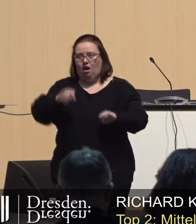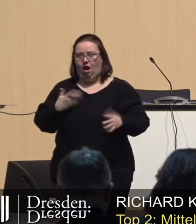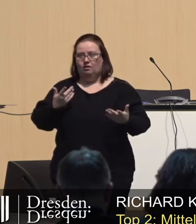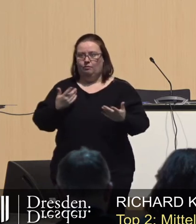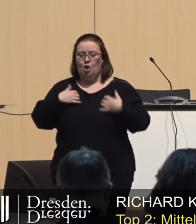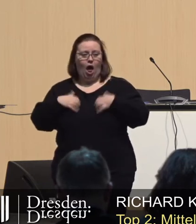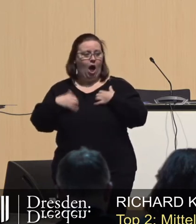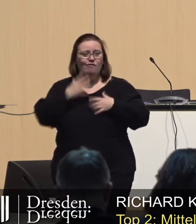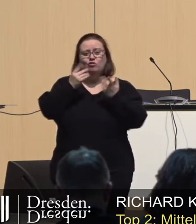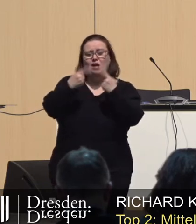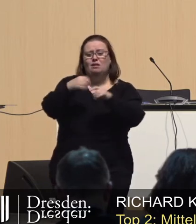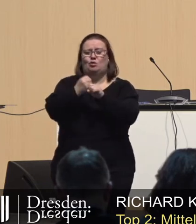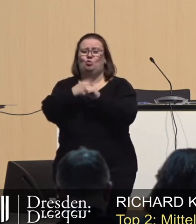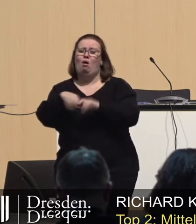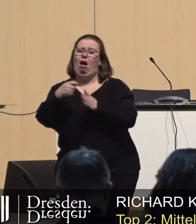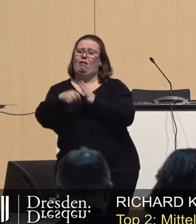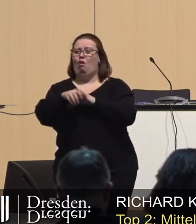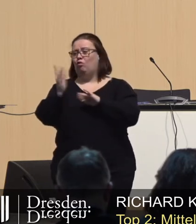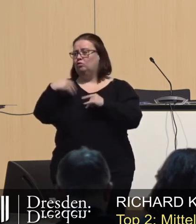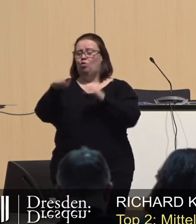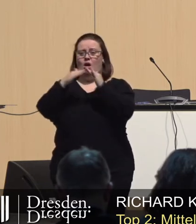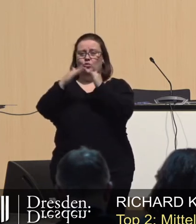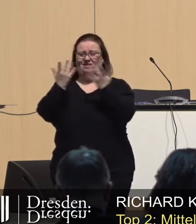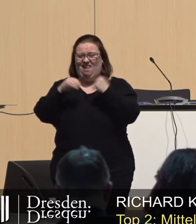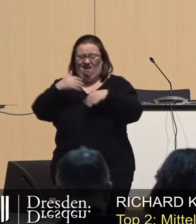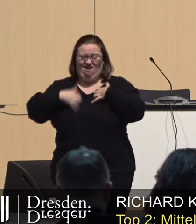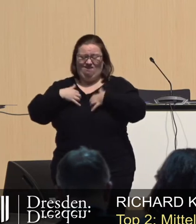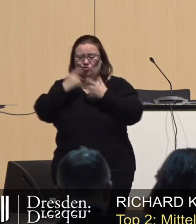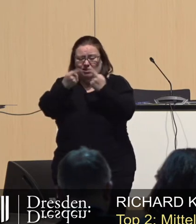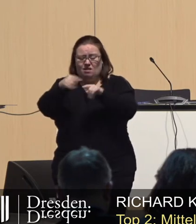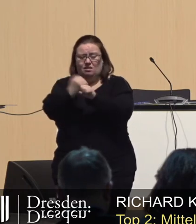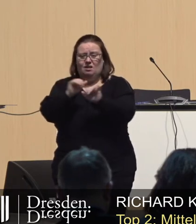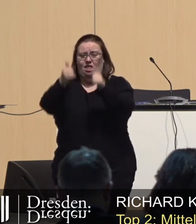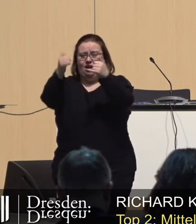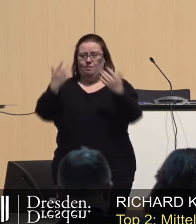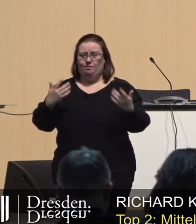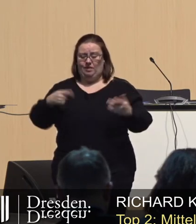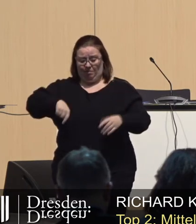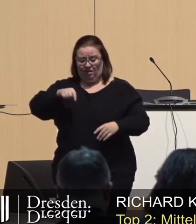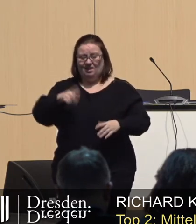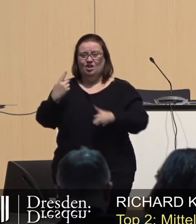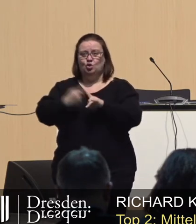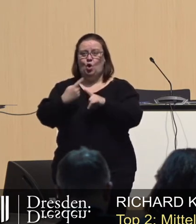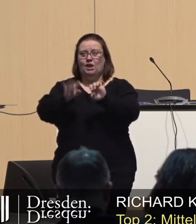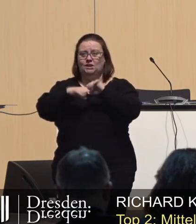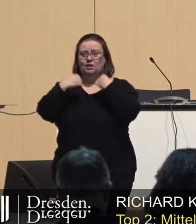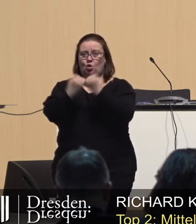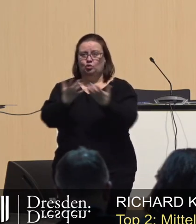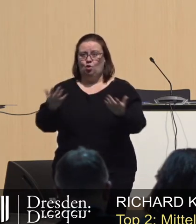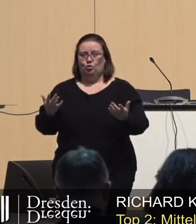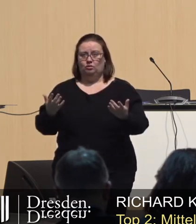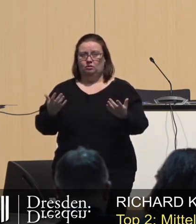innere Drang, was anderes zu machen, als einkaufen zu gehen und zu Hause zu sitzen, ist groß. Aber wir sind hier in einer Sondersituation. Und